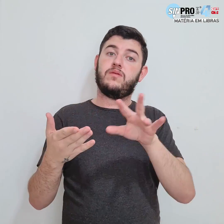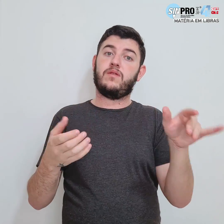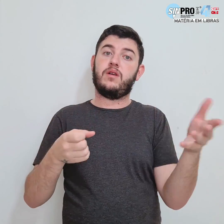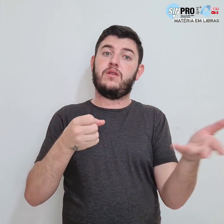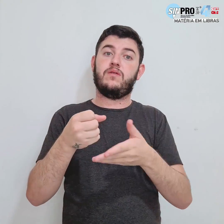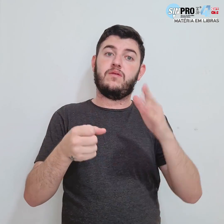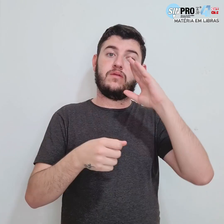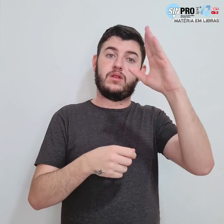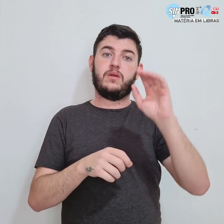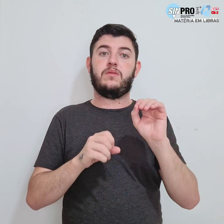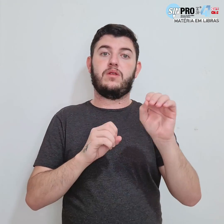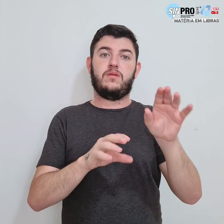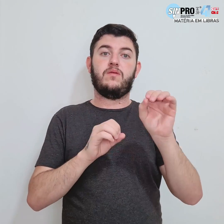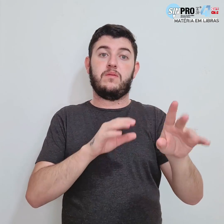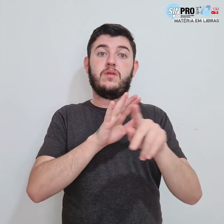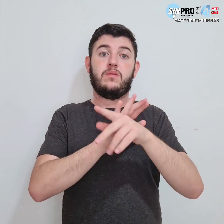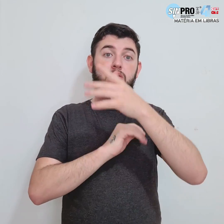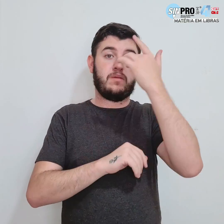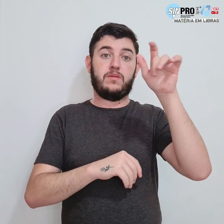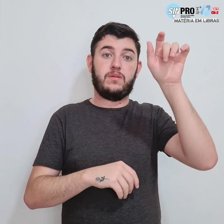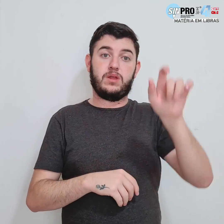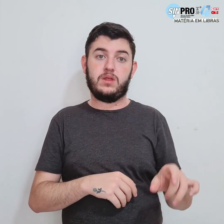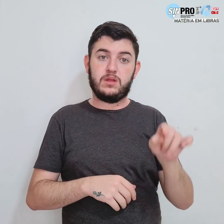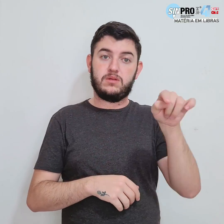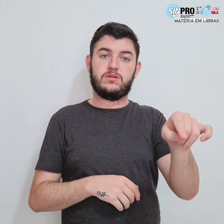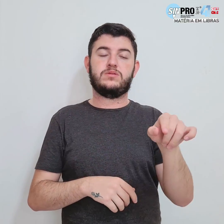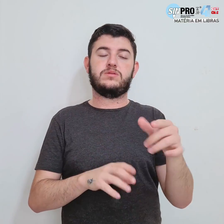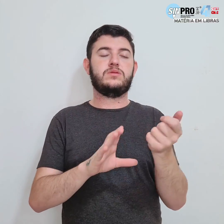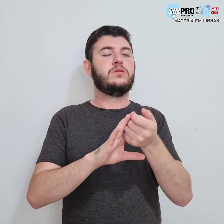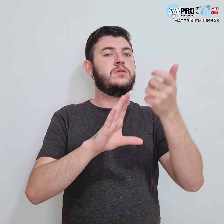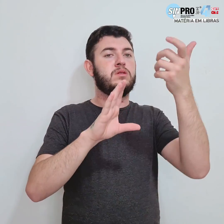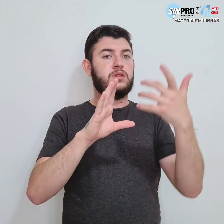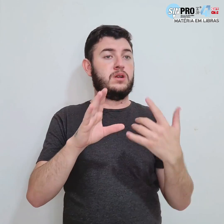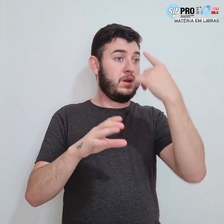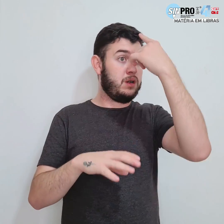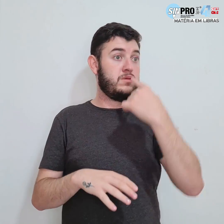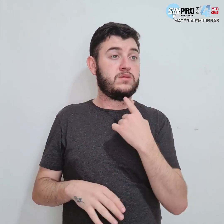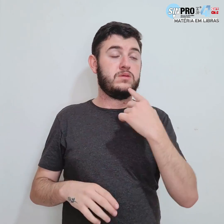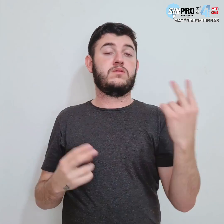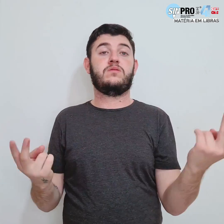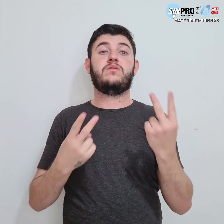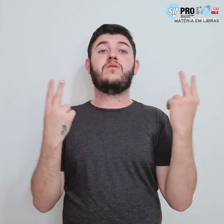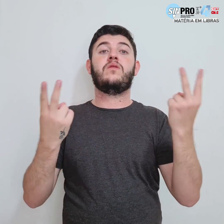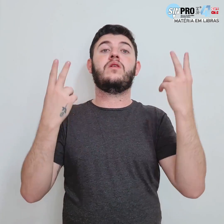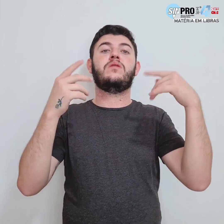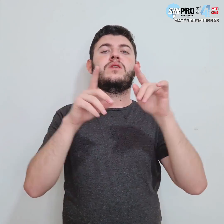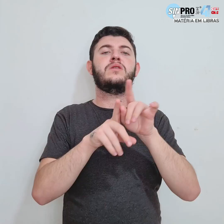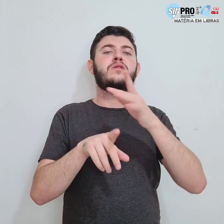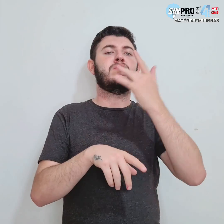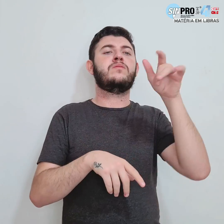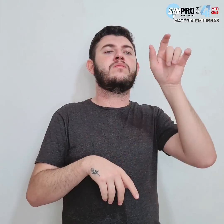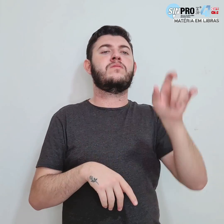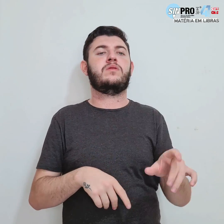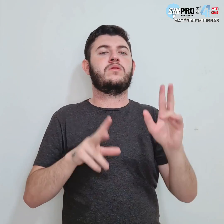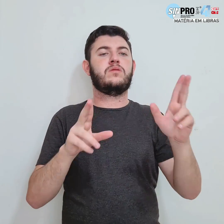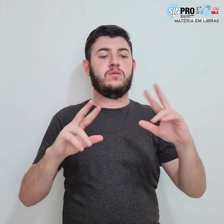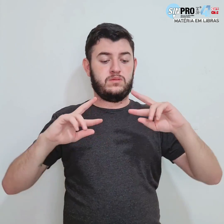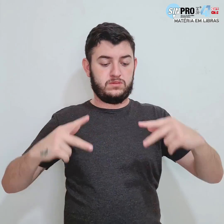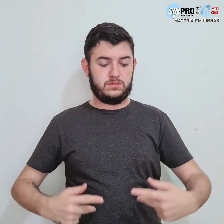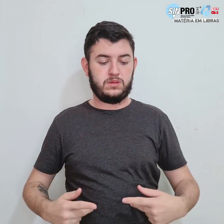serão fundamentais na formação desse próprio sujeito, na formação do seu caráter, de seus valores, de sua pessoa enquanto